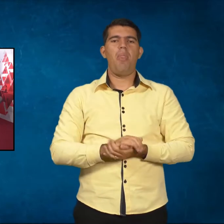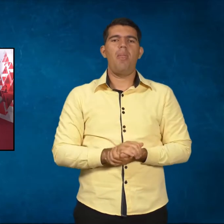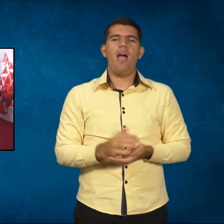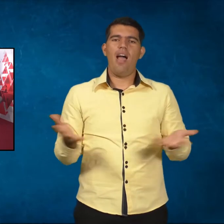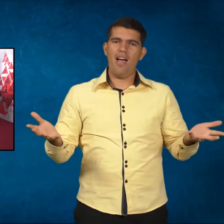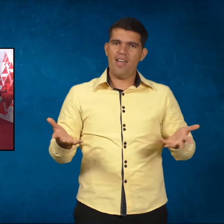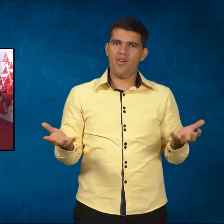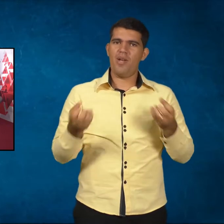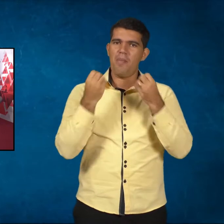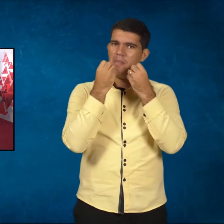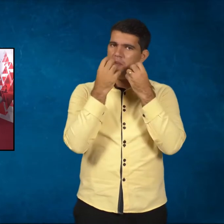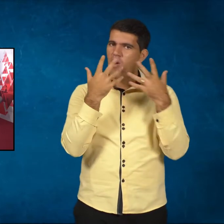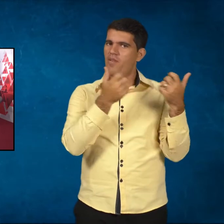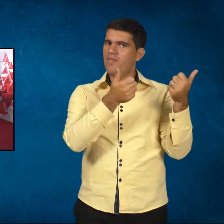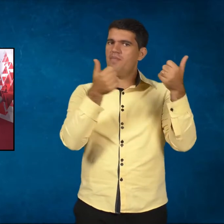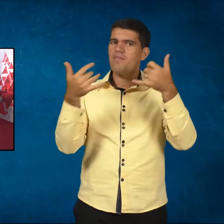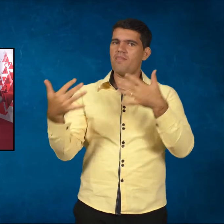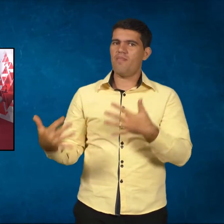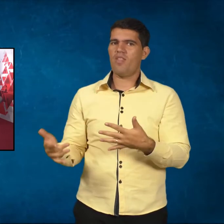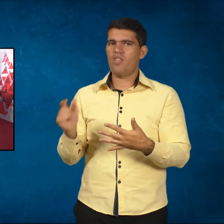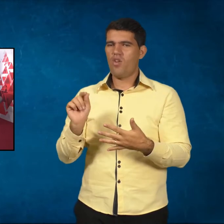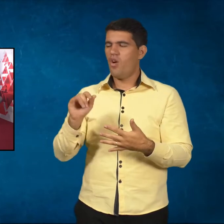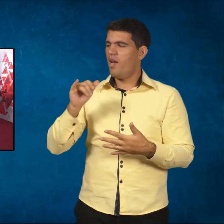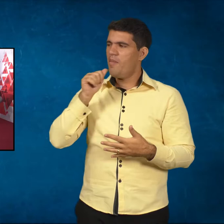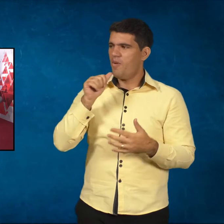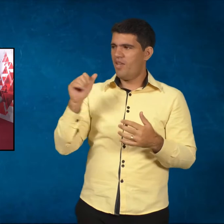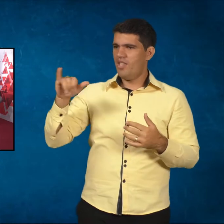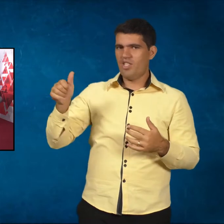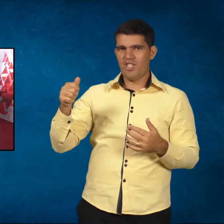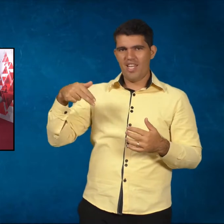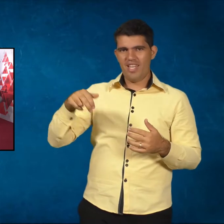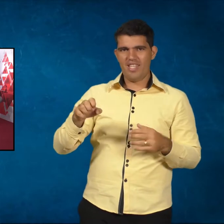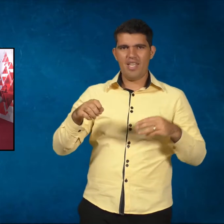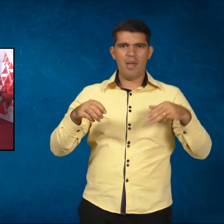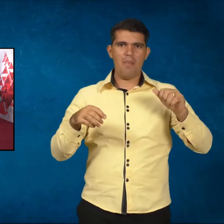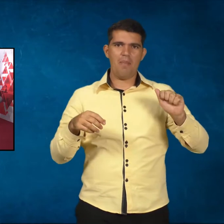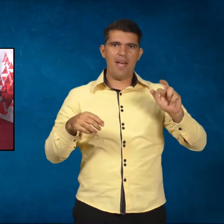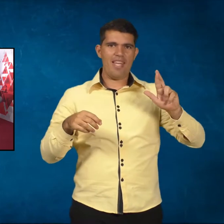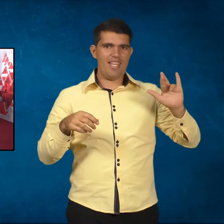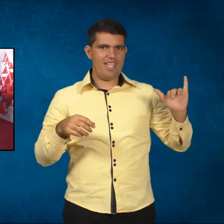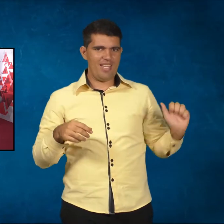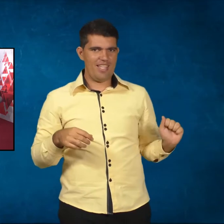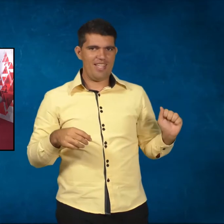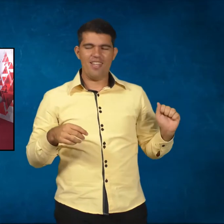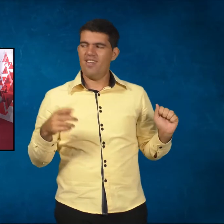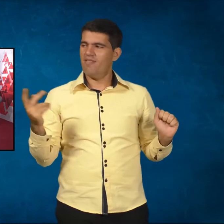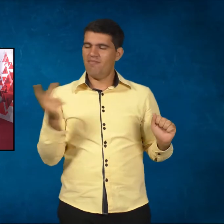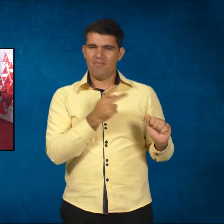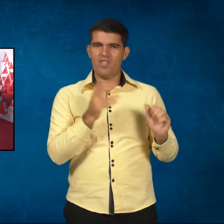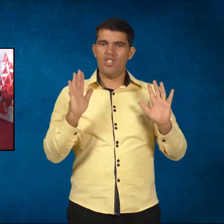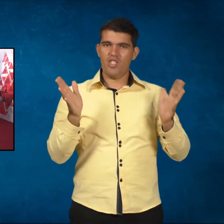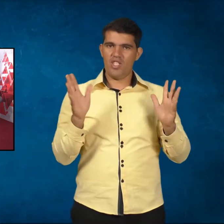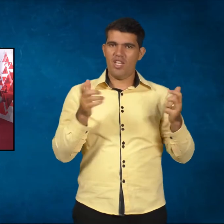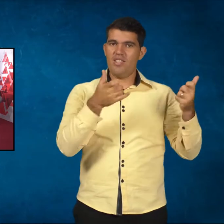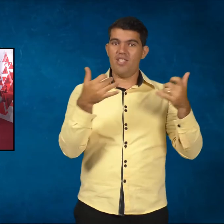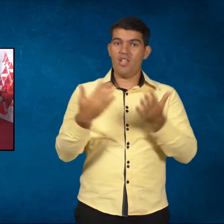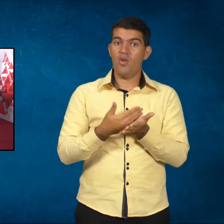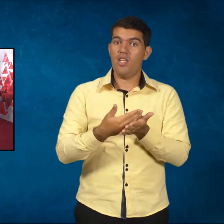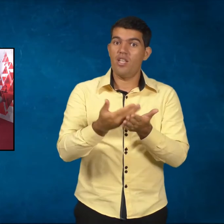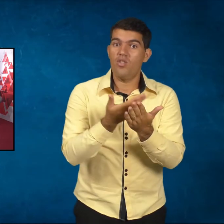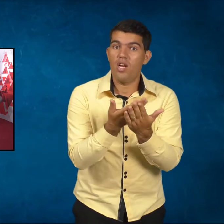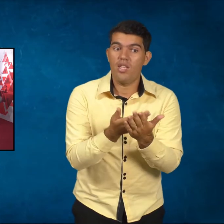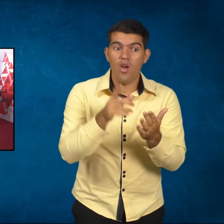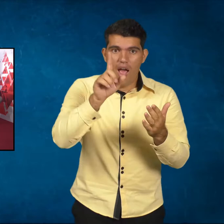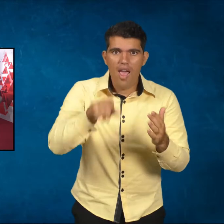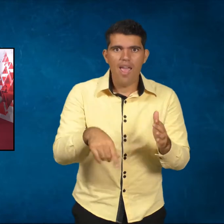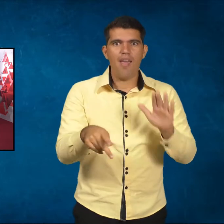vale a pena então a gente se tá a vida do que jane maria clara eu tivemos nosso início na educação pela própria educação de